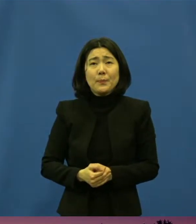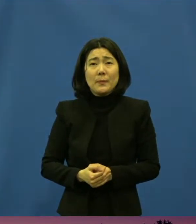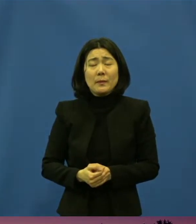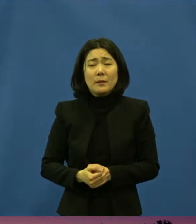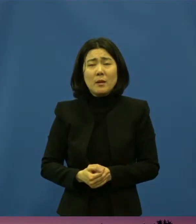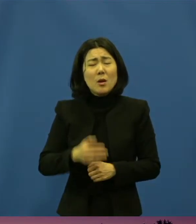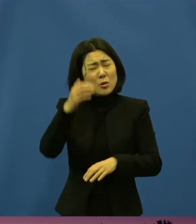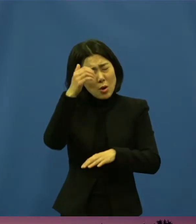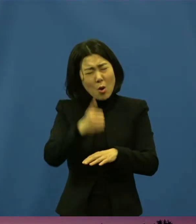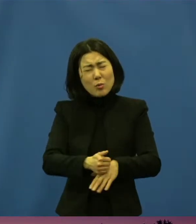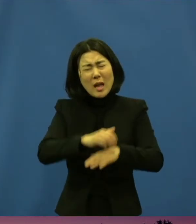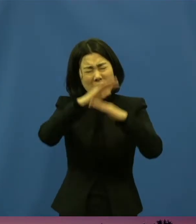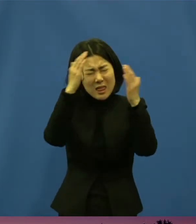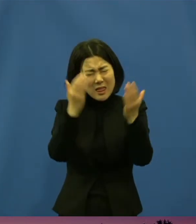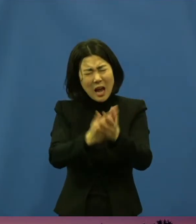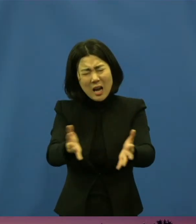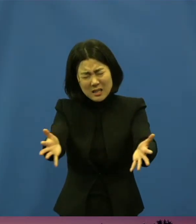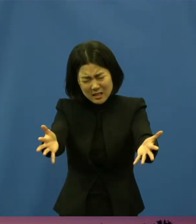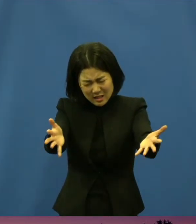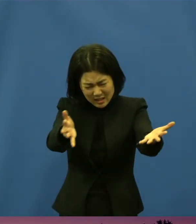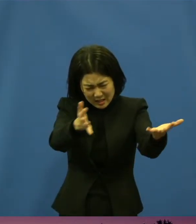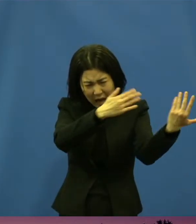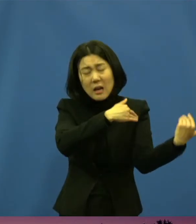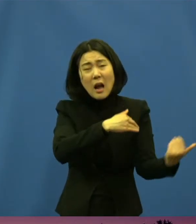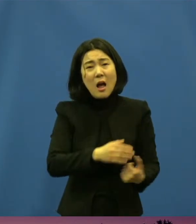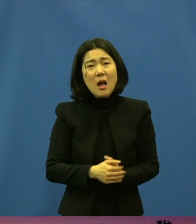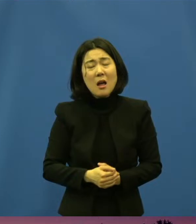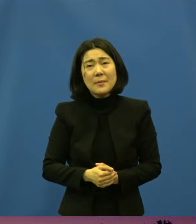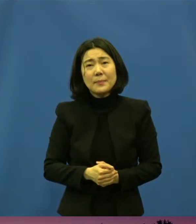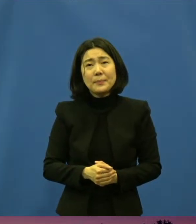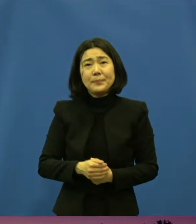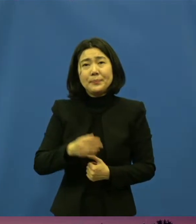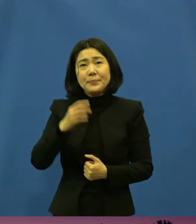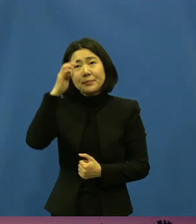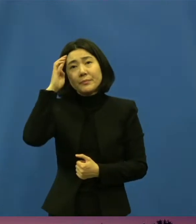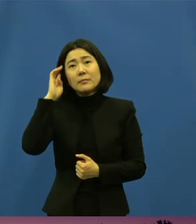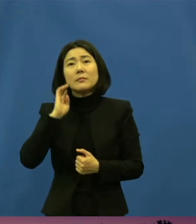지나간다는 이 세상도 그 정욕도 지나간다.